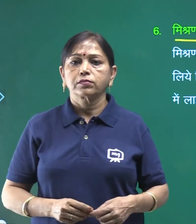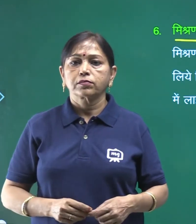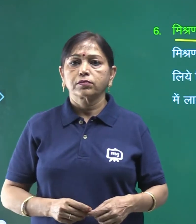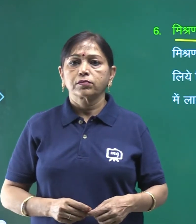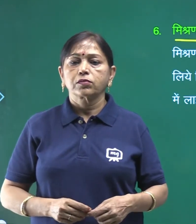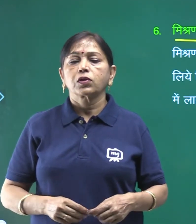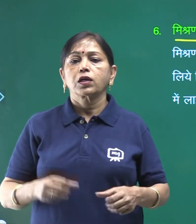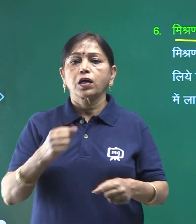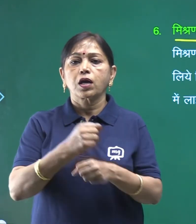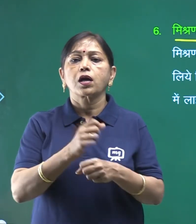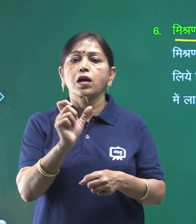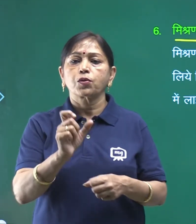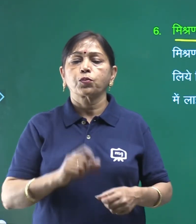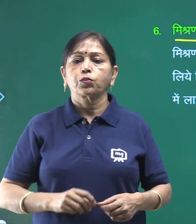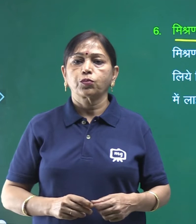घटकों को